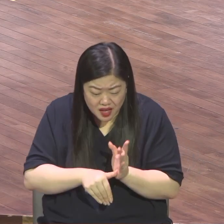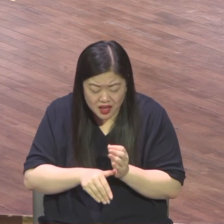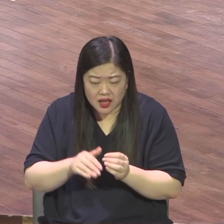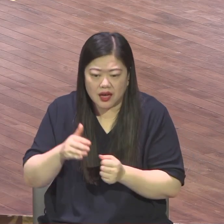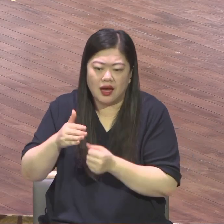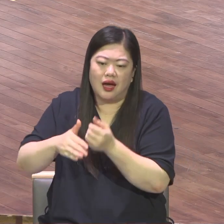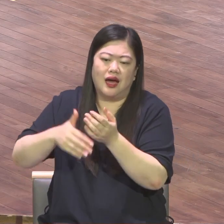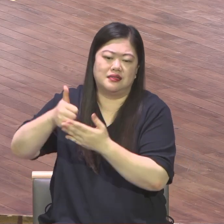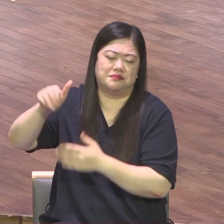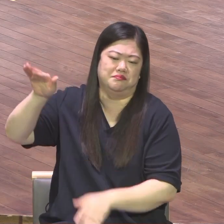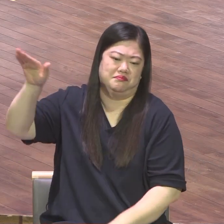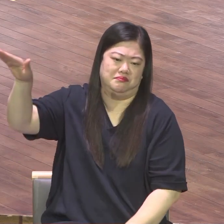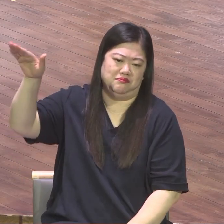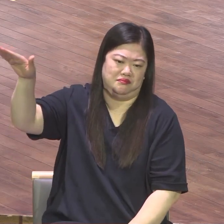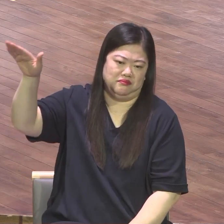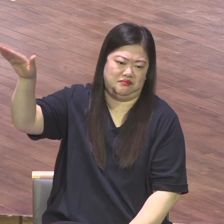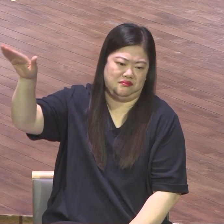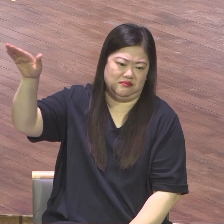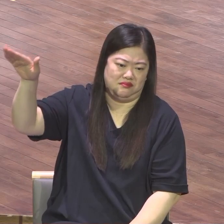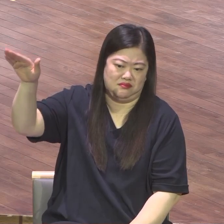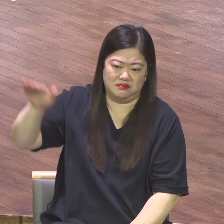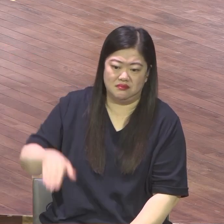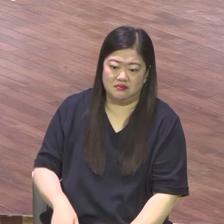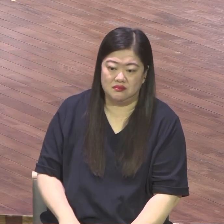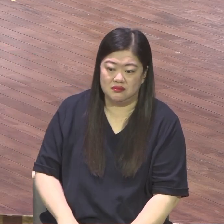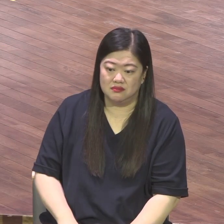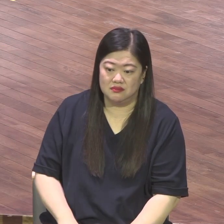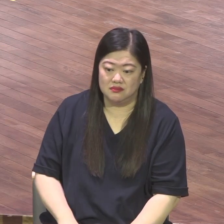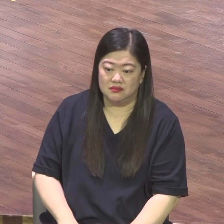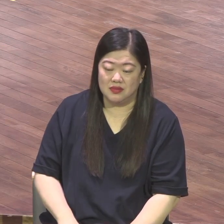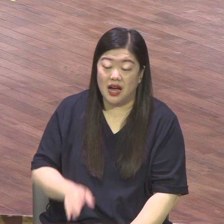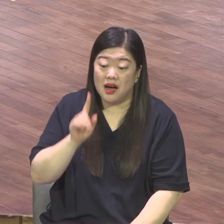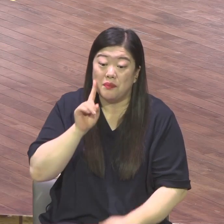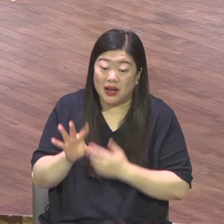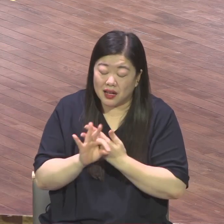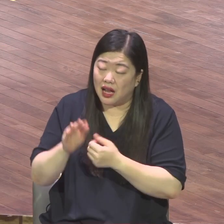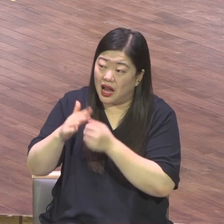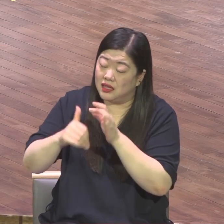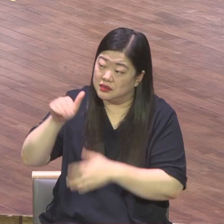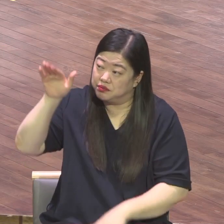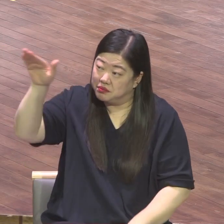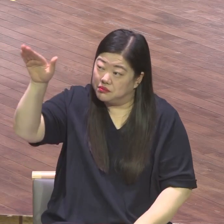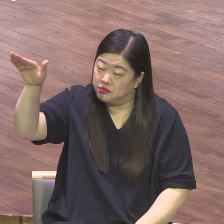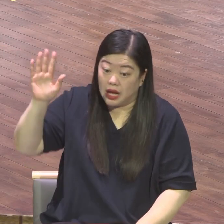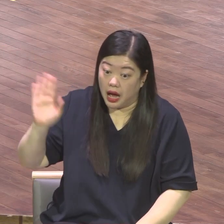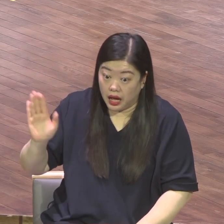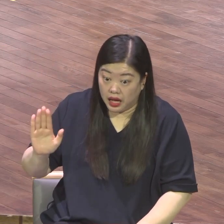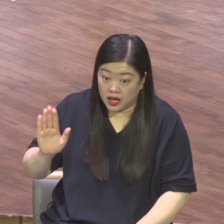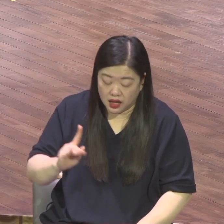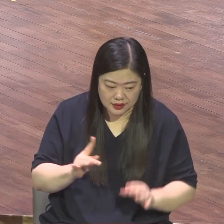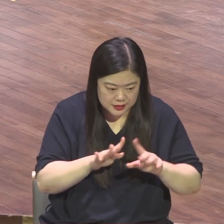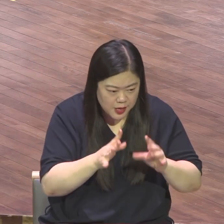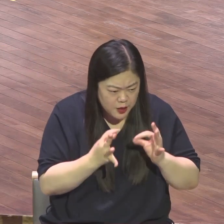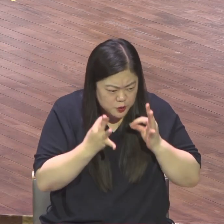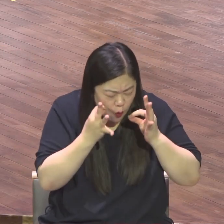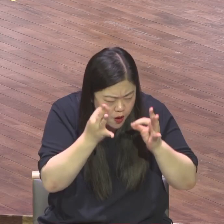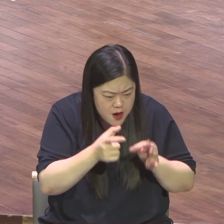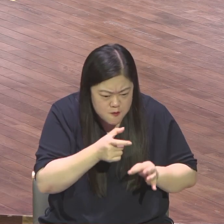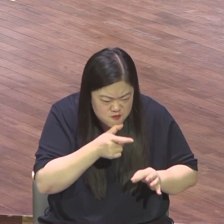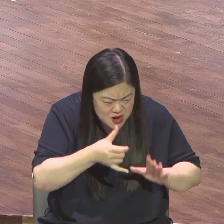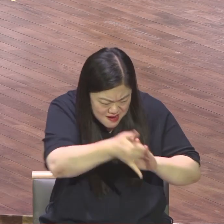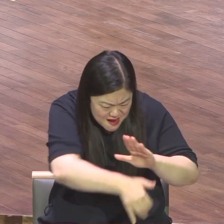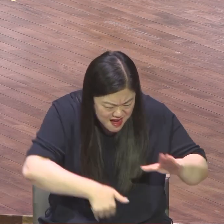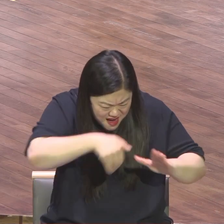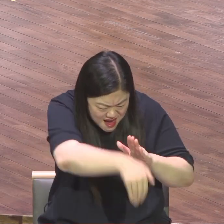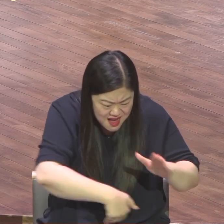그랬어요. 문제의 답은 이 지옥 같은 이 포로 생활에서 해결해 주실 분은 하나님밖에 없다.